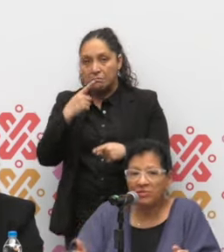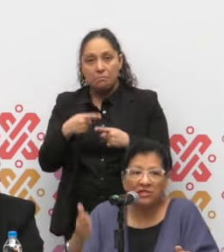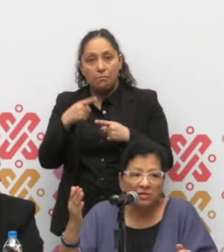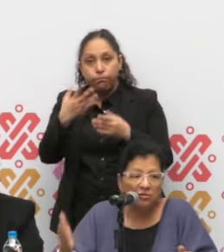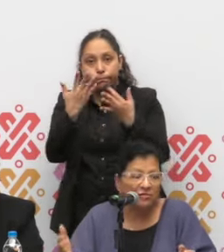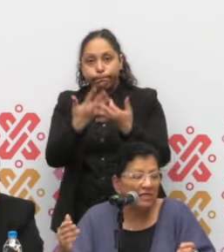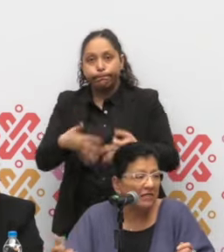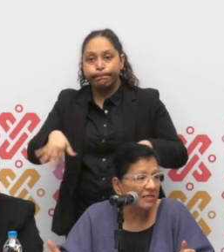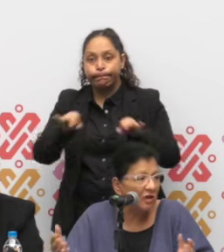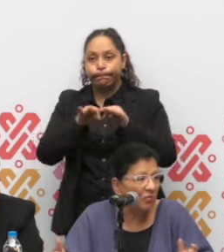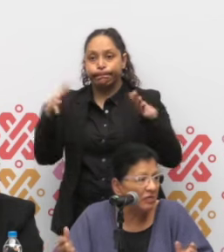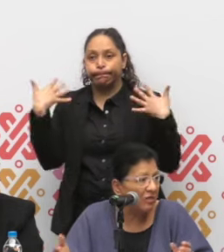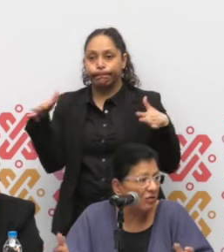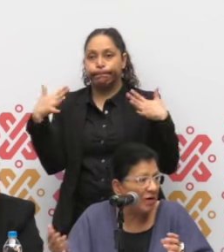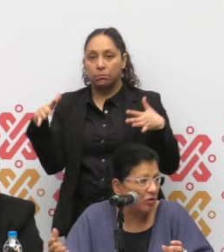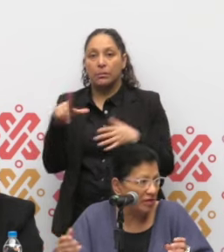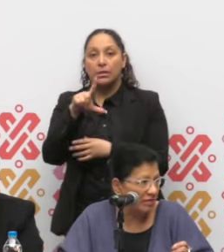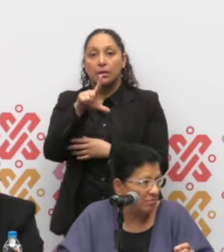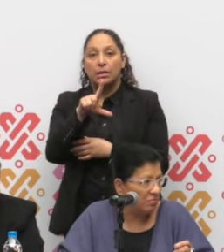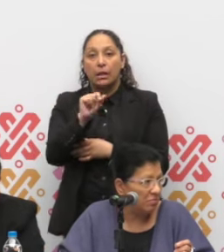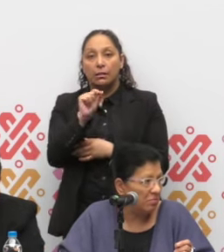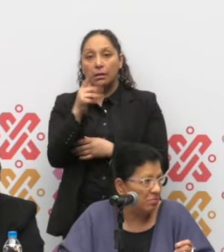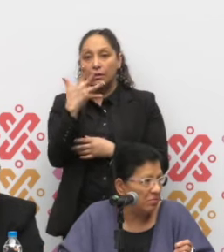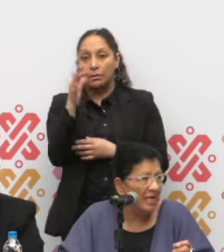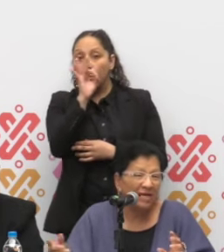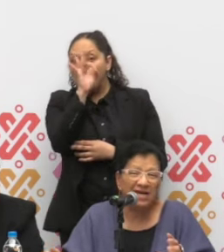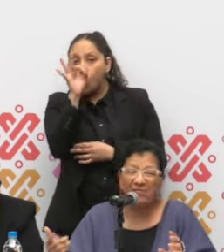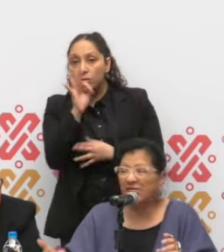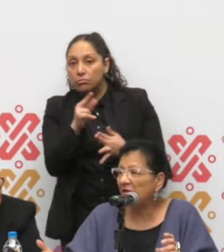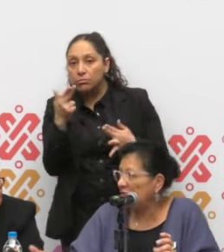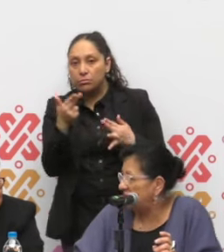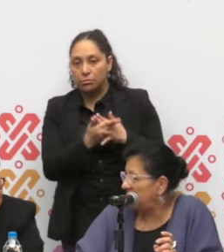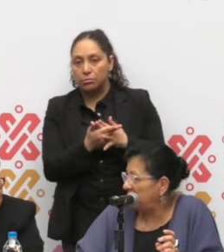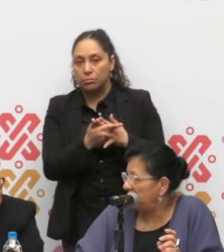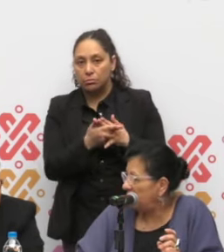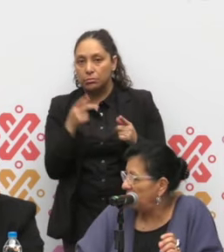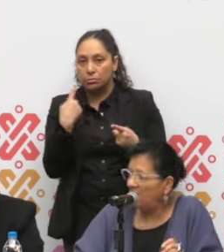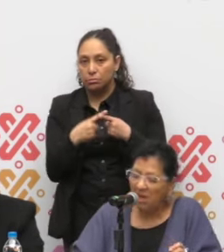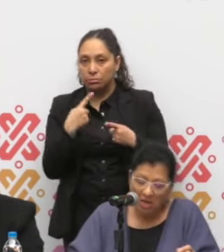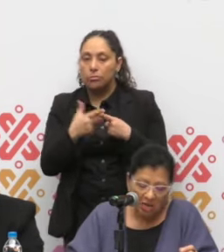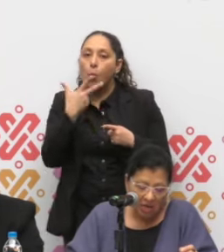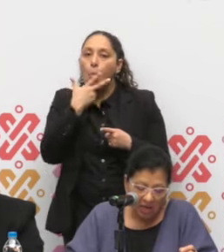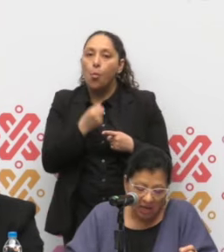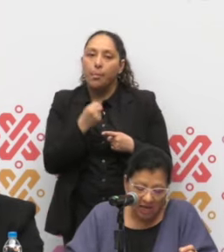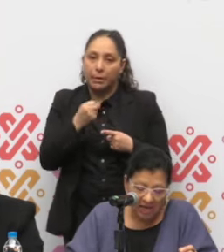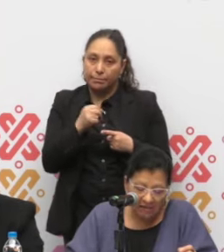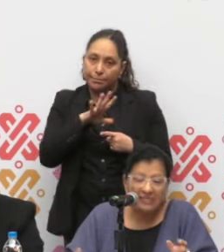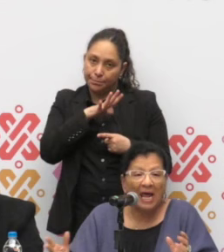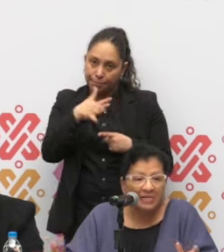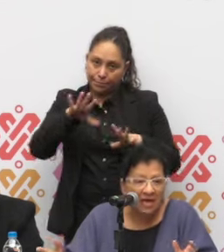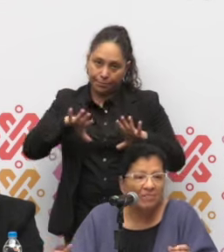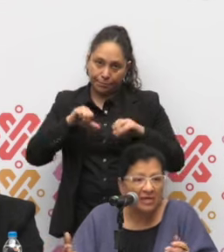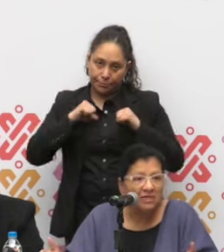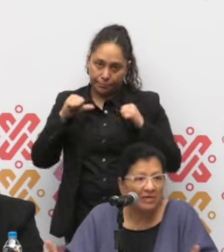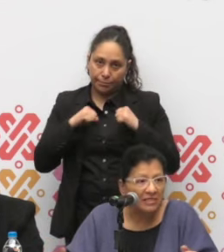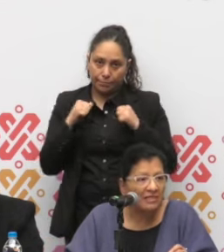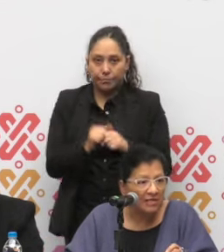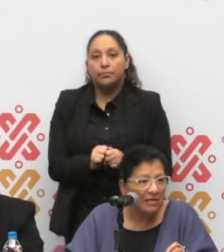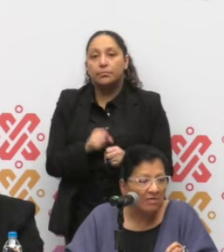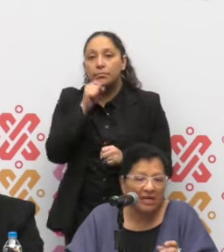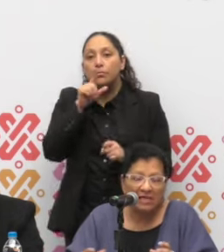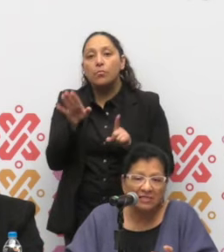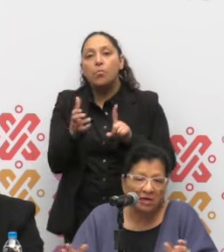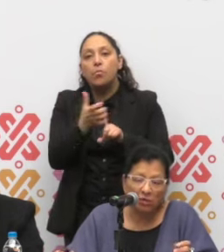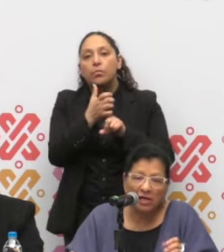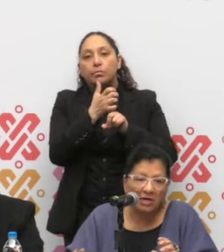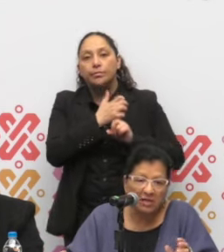importantísimo, homicidios, 75% varones y generalmente adolescentes. Y trata, víctimas de